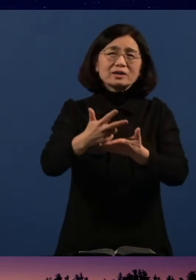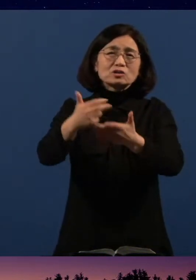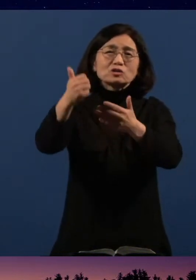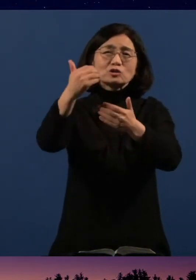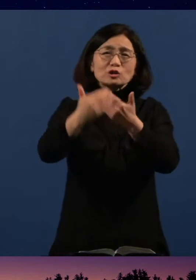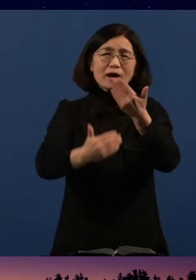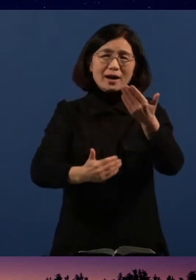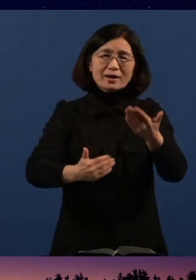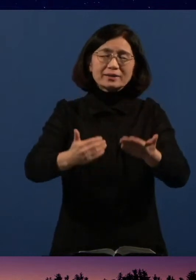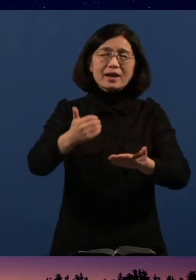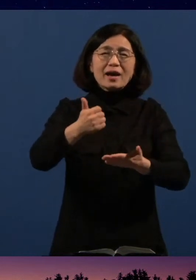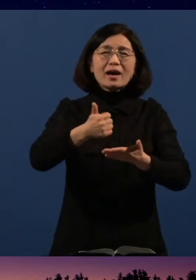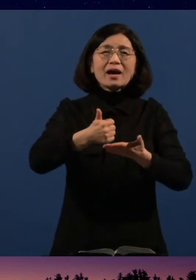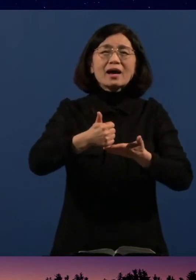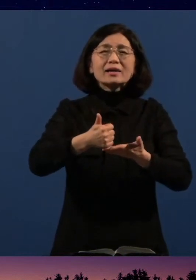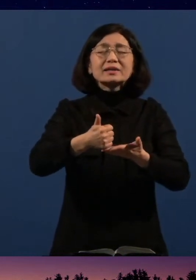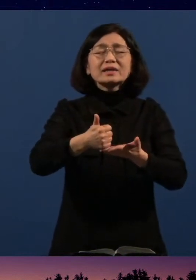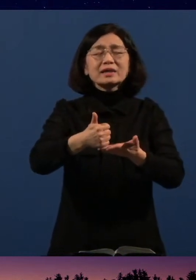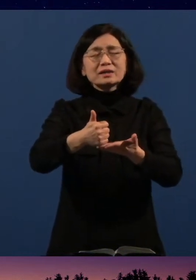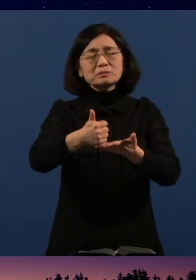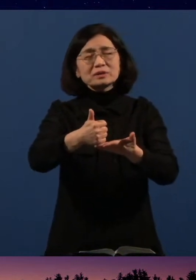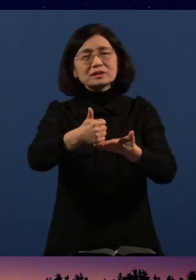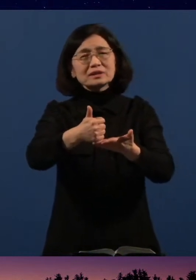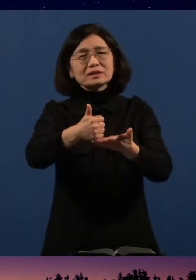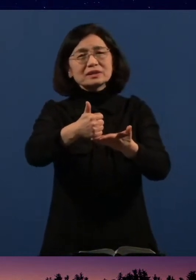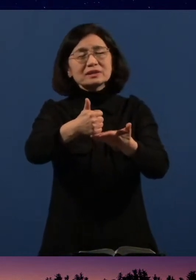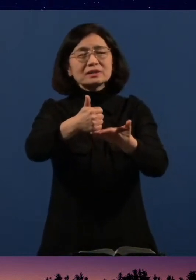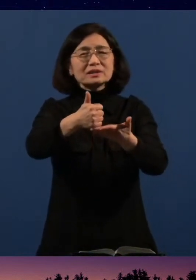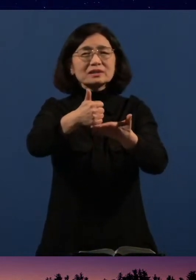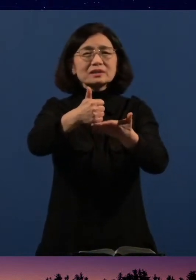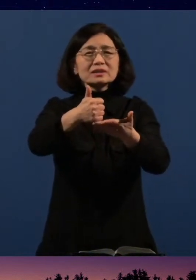나의 주 하나님은